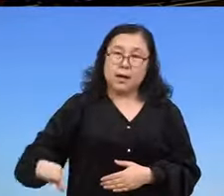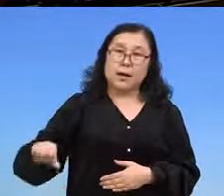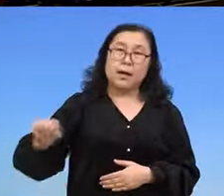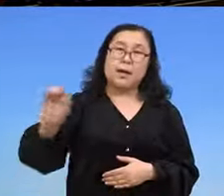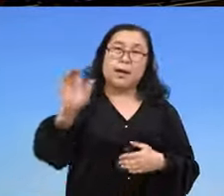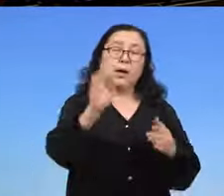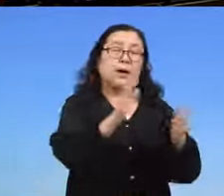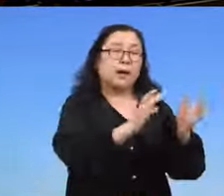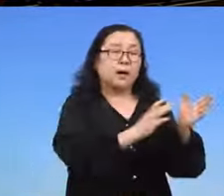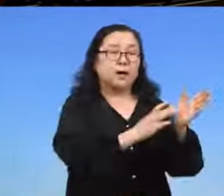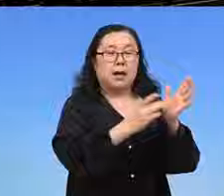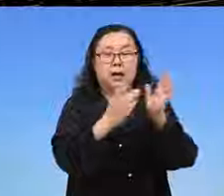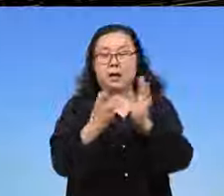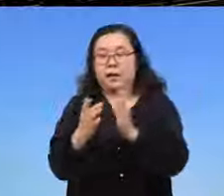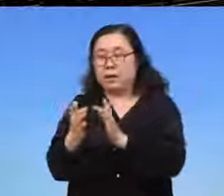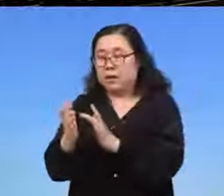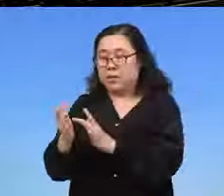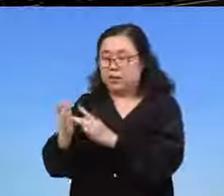독생자